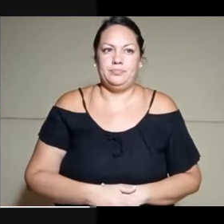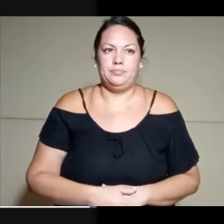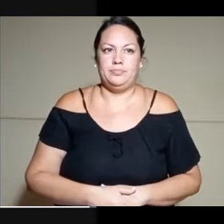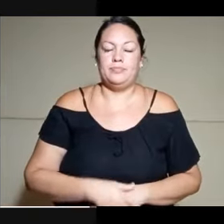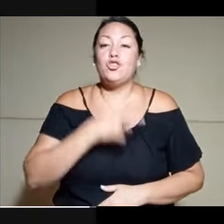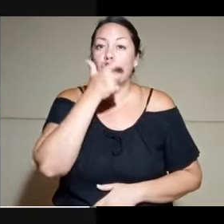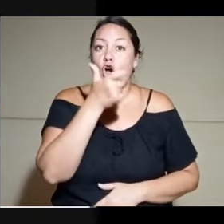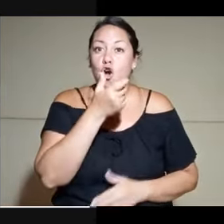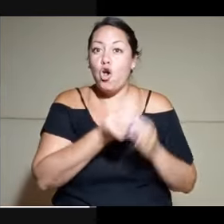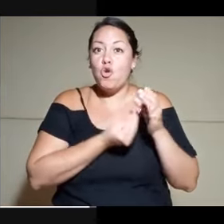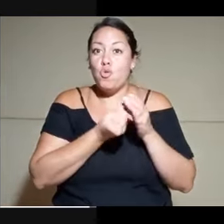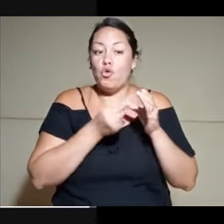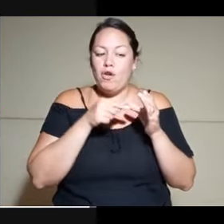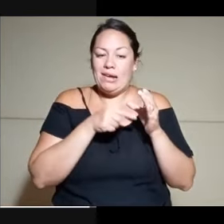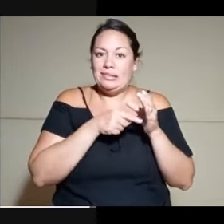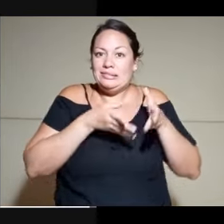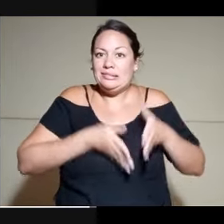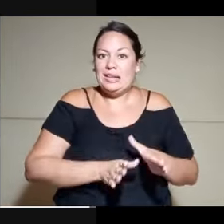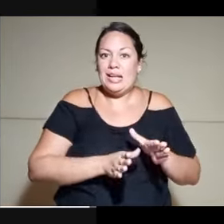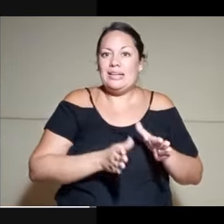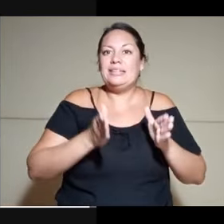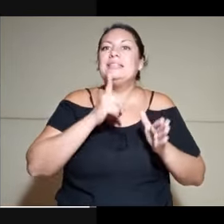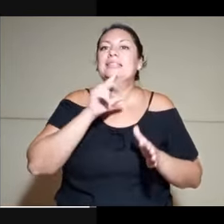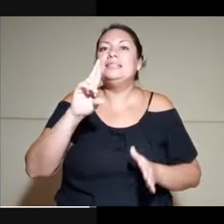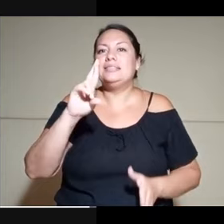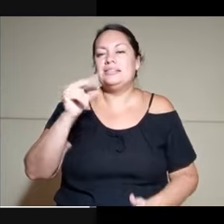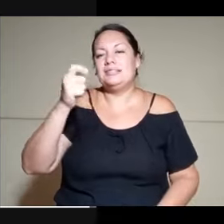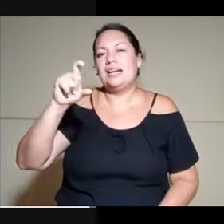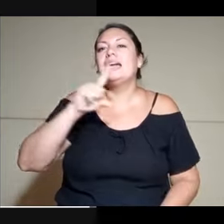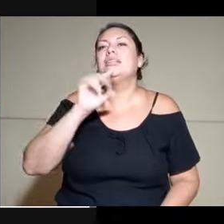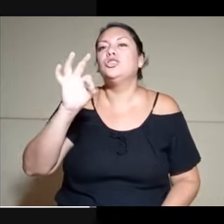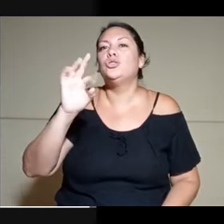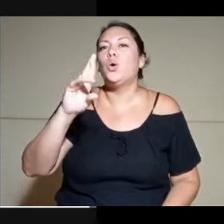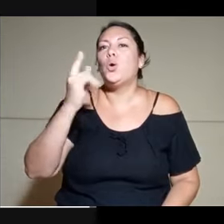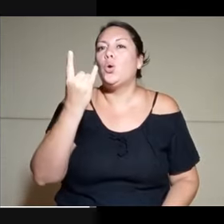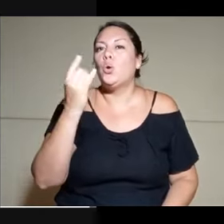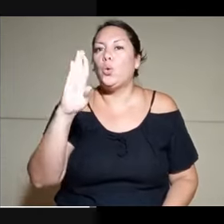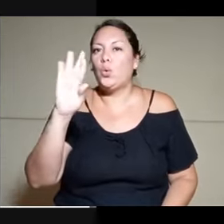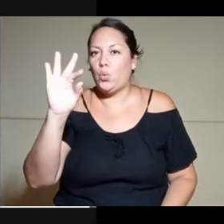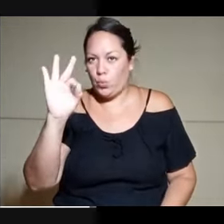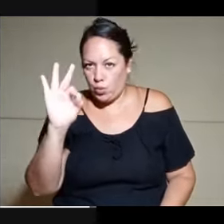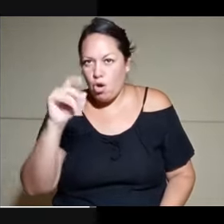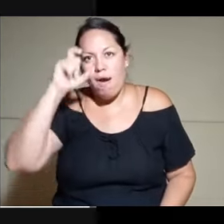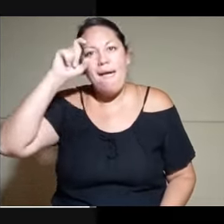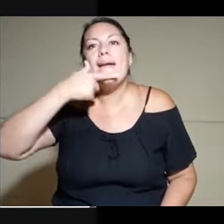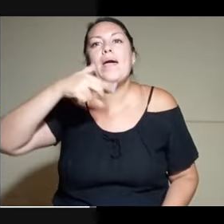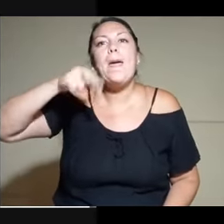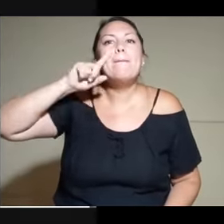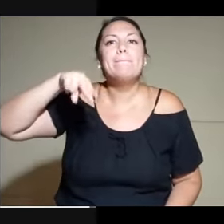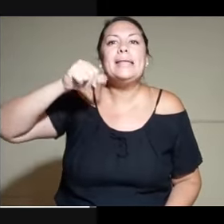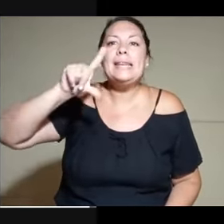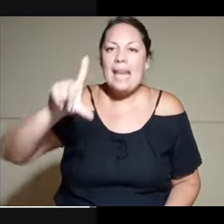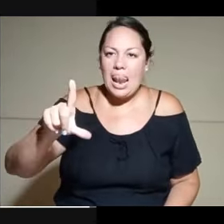ya después lo vamos a ver, que está relacionado con el movimiento. Entonces los núcleos rojos van a origen a un tracto